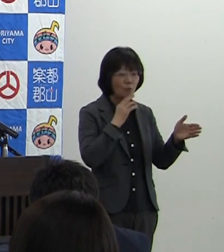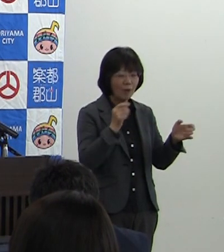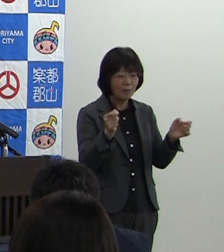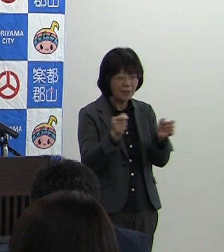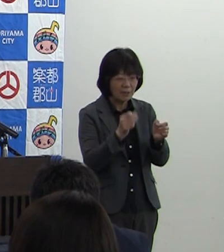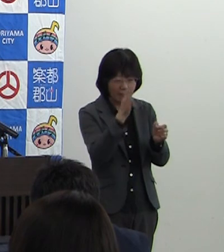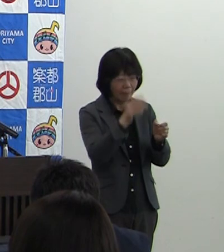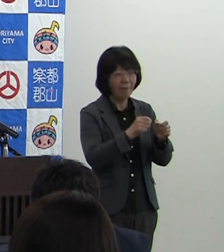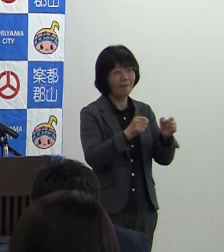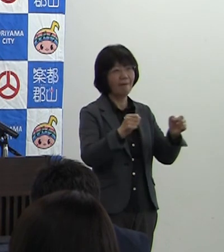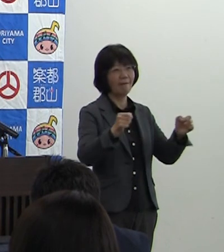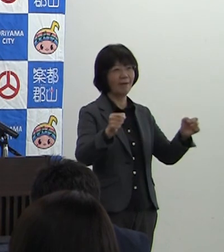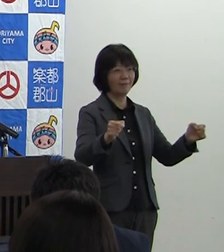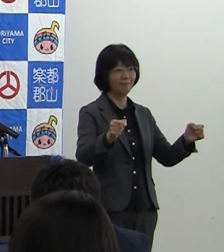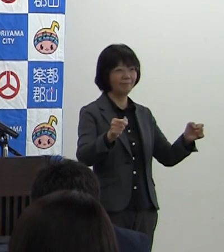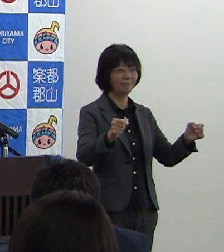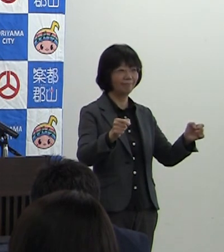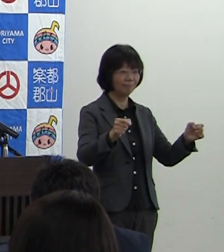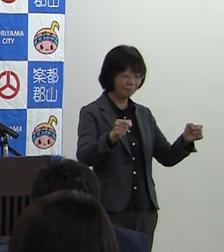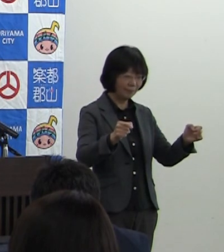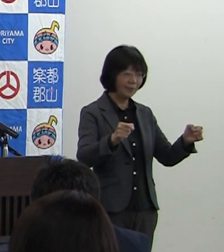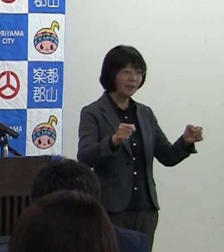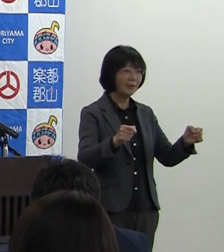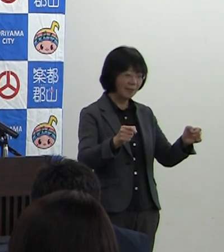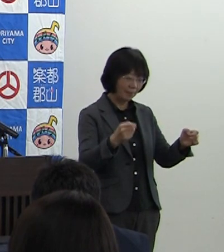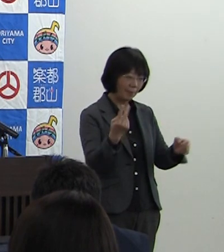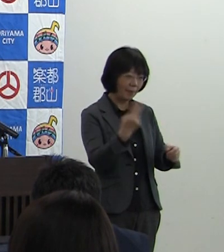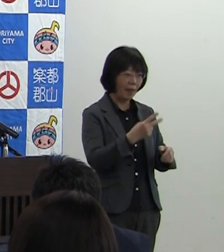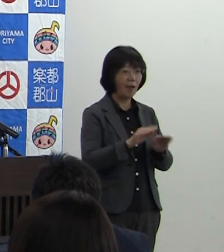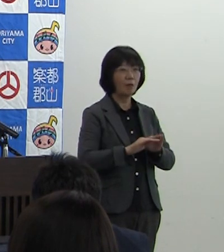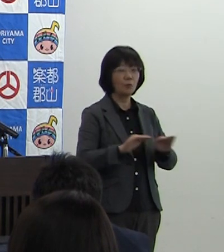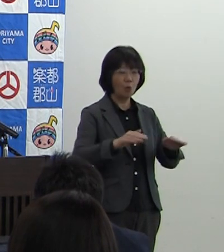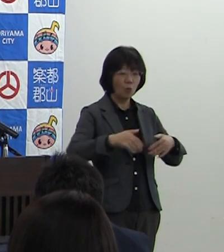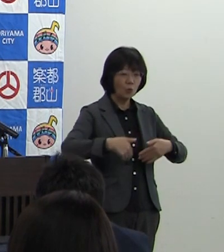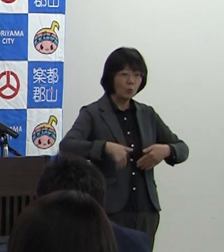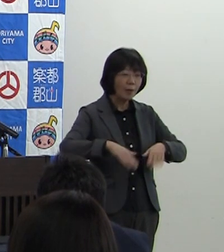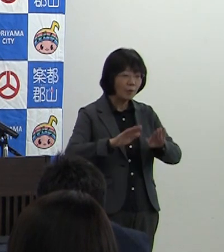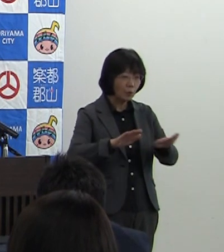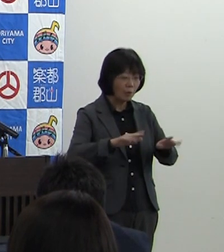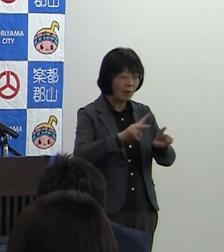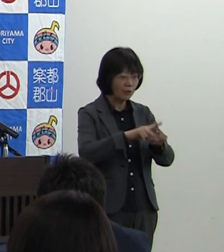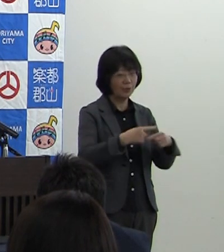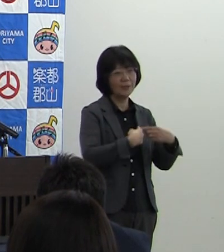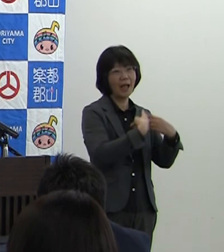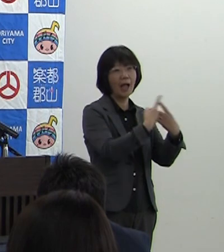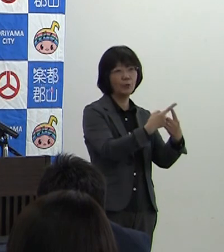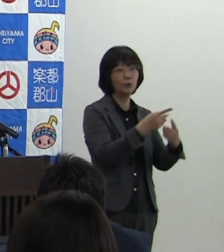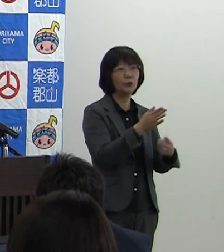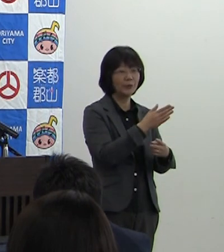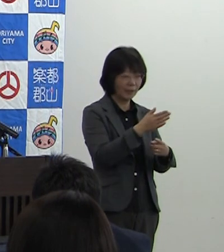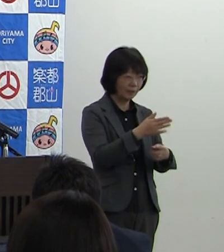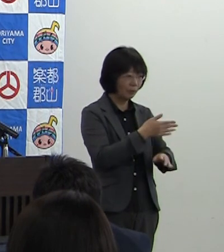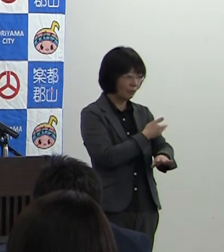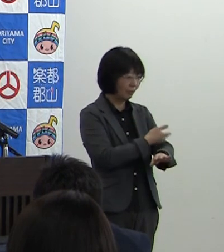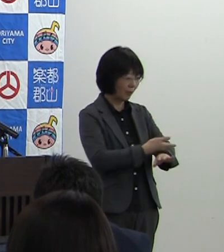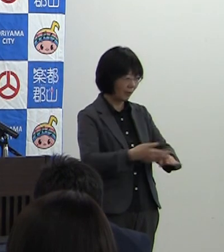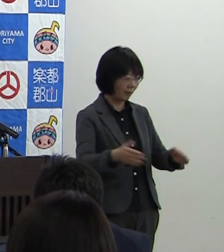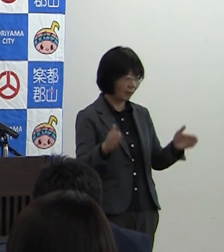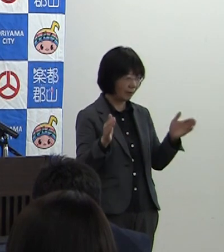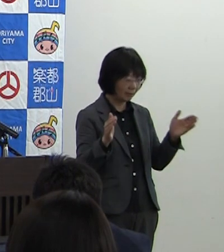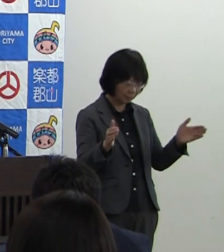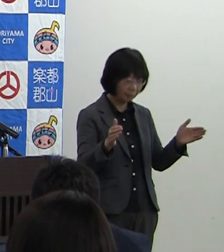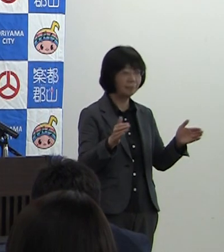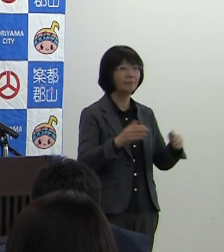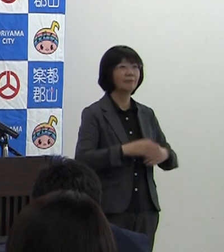と。しかも子供はもう生まれた子供は小学校入るし、やっぱりそういうもの